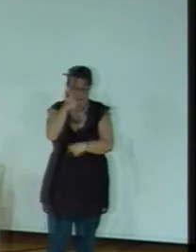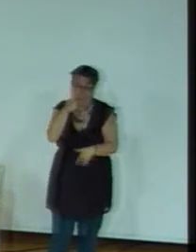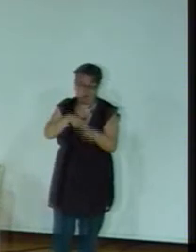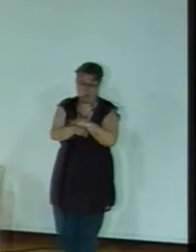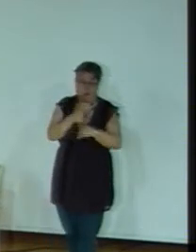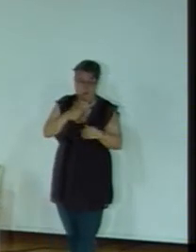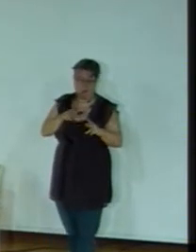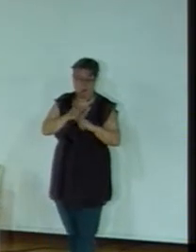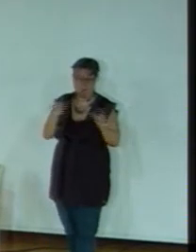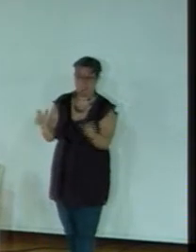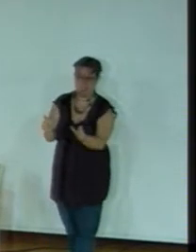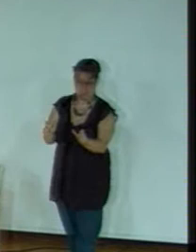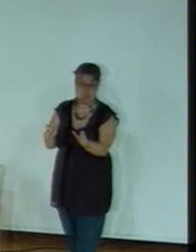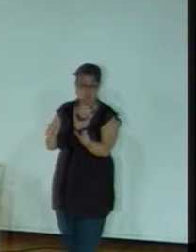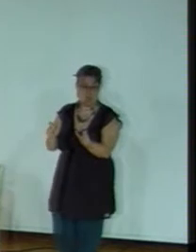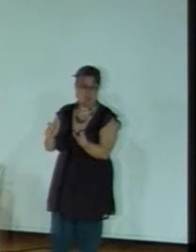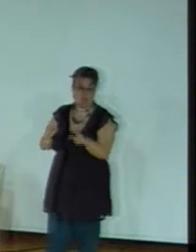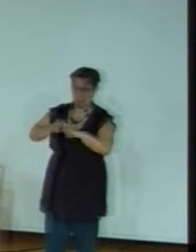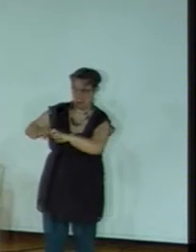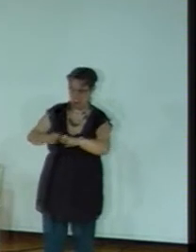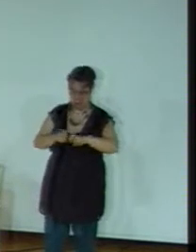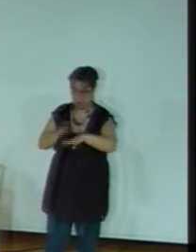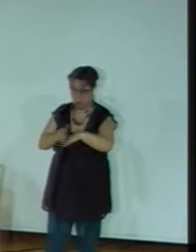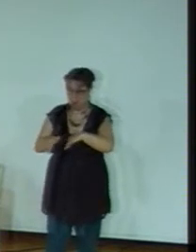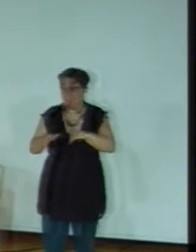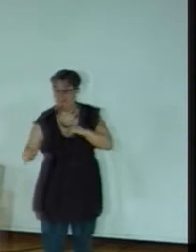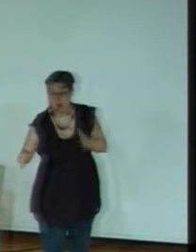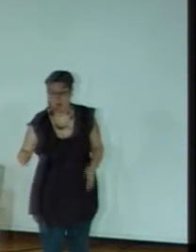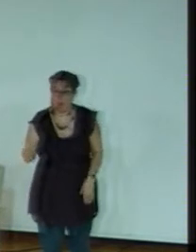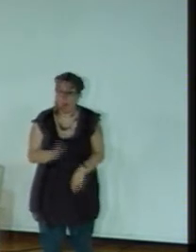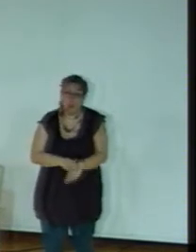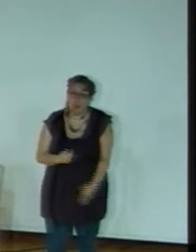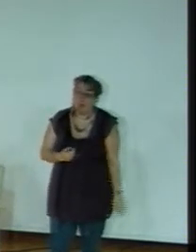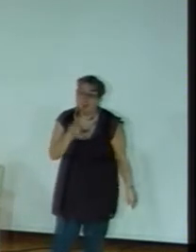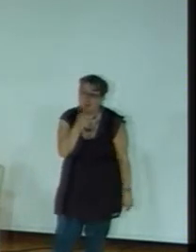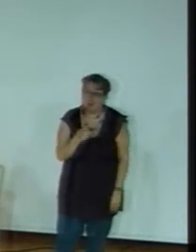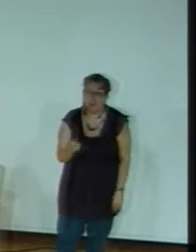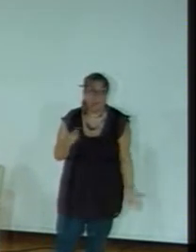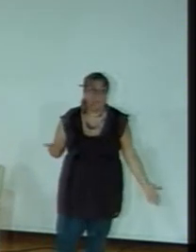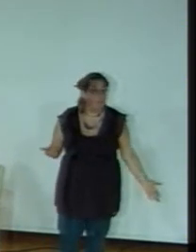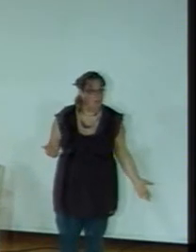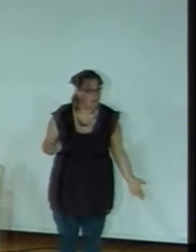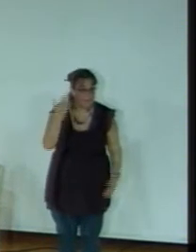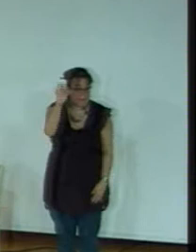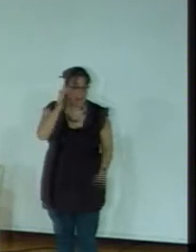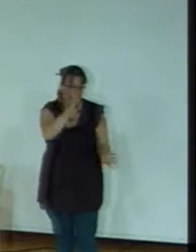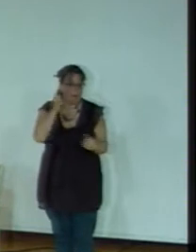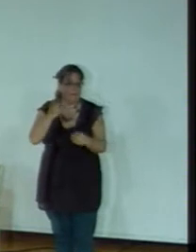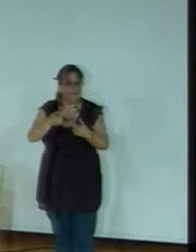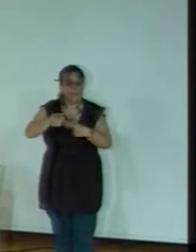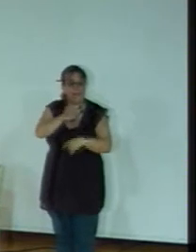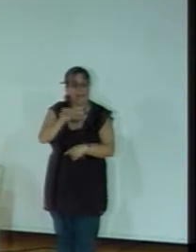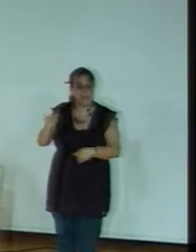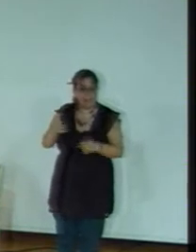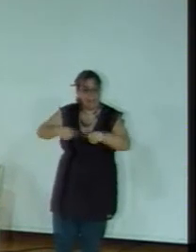vite, alors même que je ne pense pas que le problème soit là, puisqu'on nous dit que l'État islamique a à peu près 2,5 milliards d'euros en cash. Je ne suis